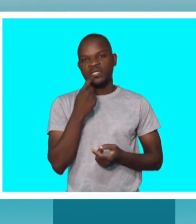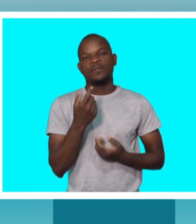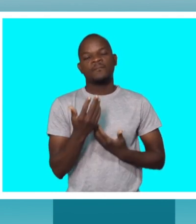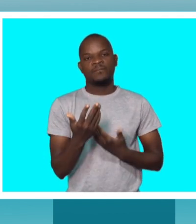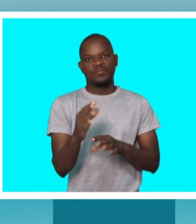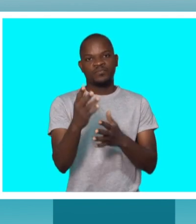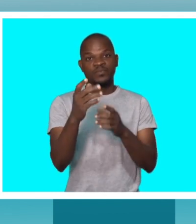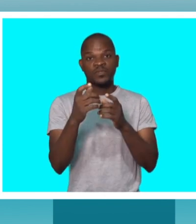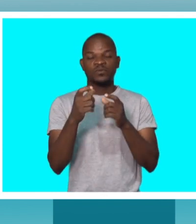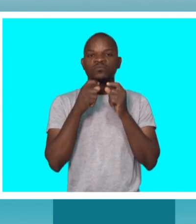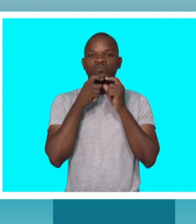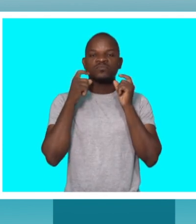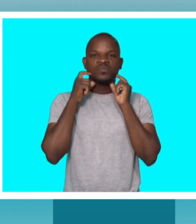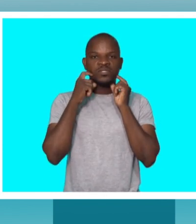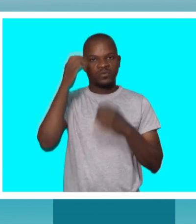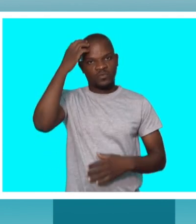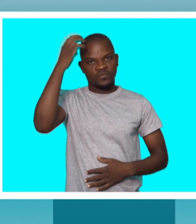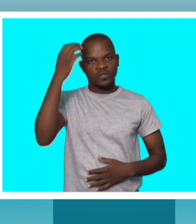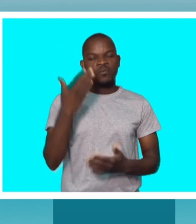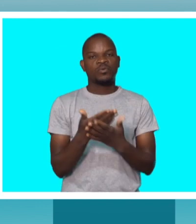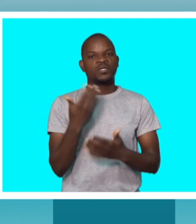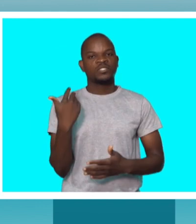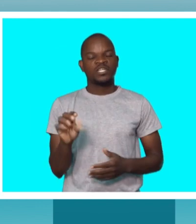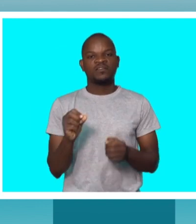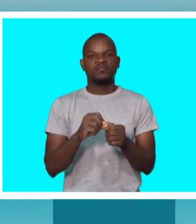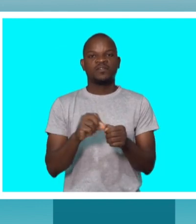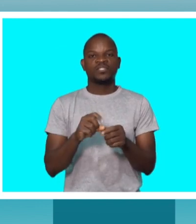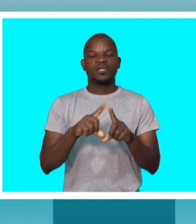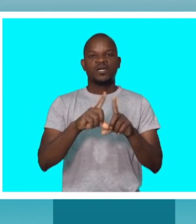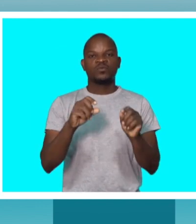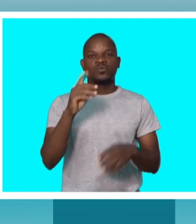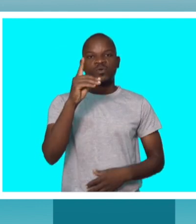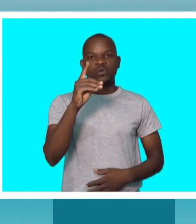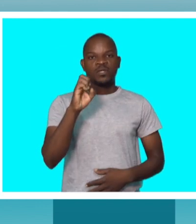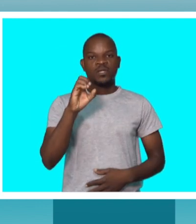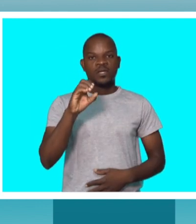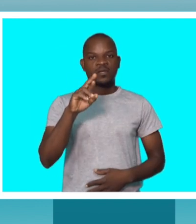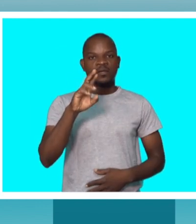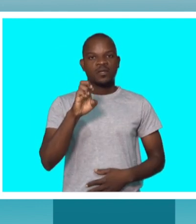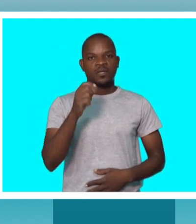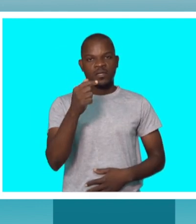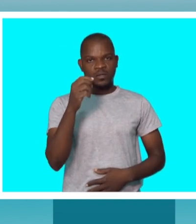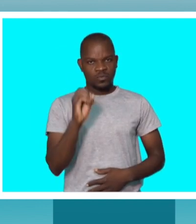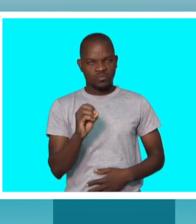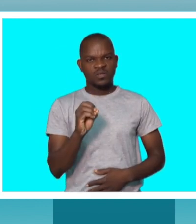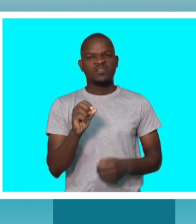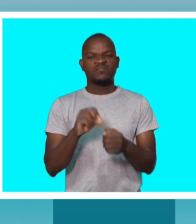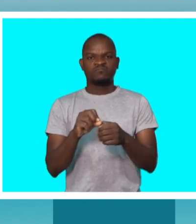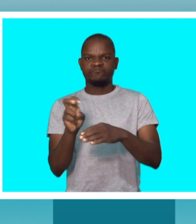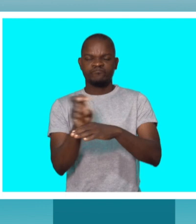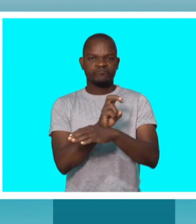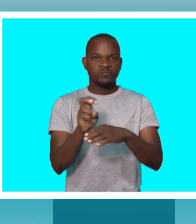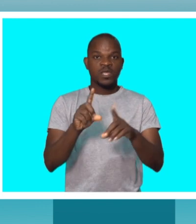Eu parabenizo o governo porque criou o decreto 53/2008, que regula a construção